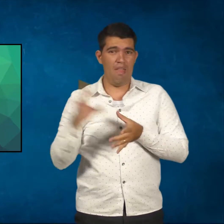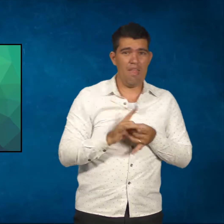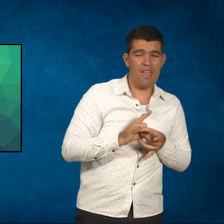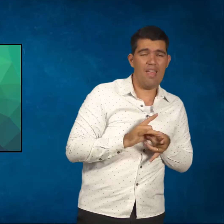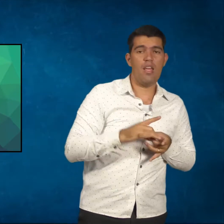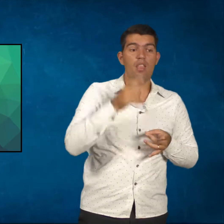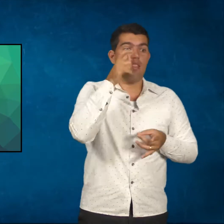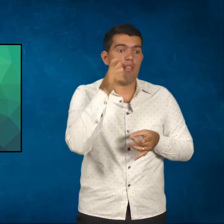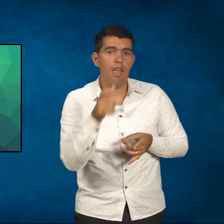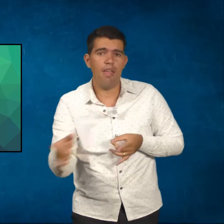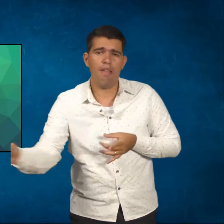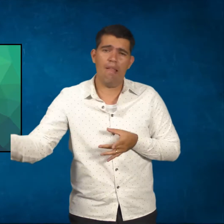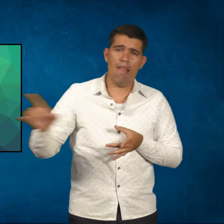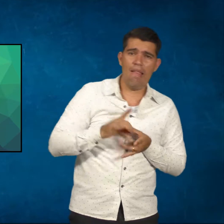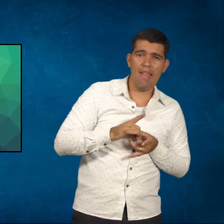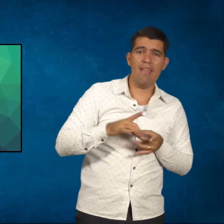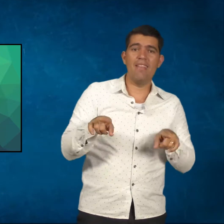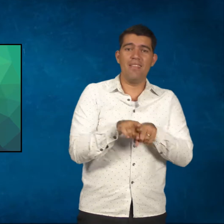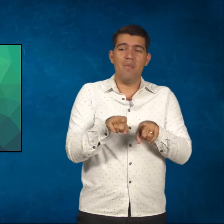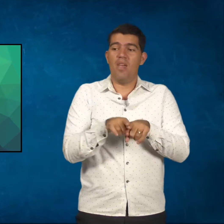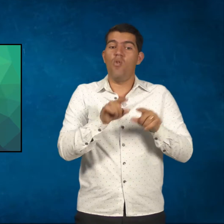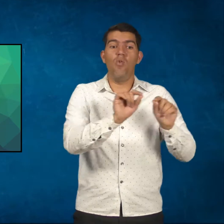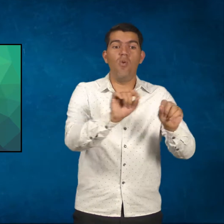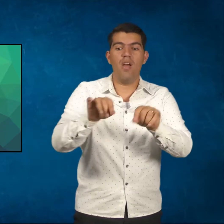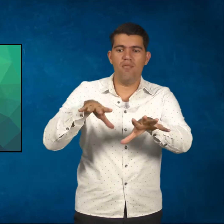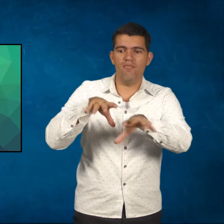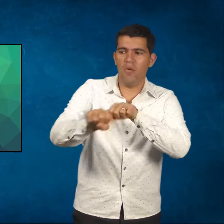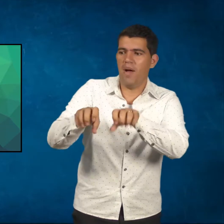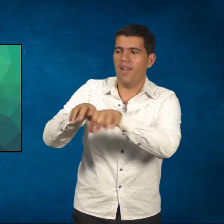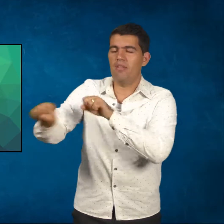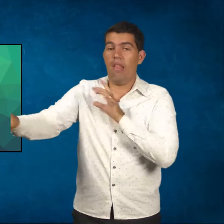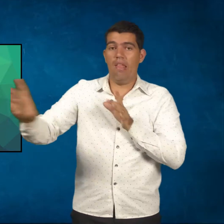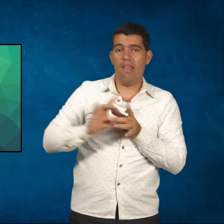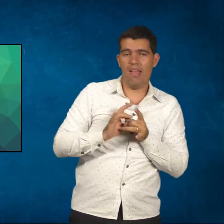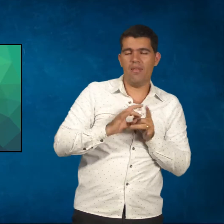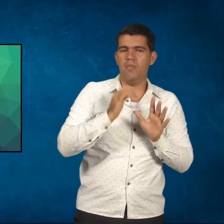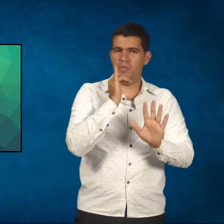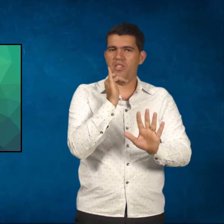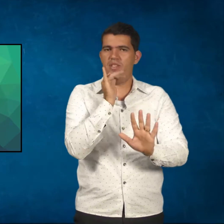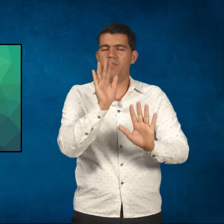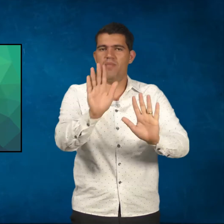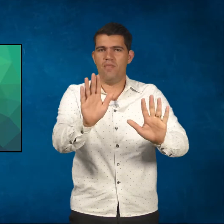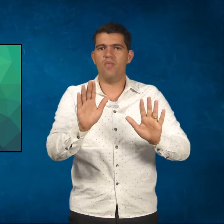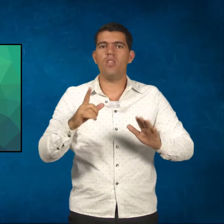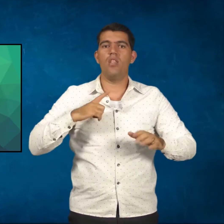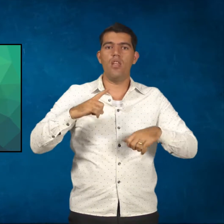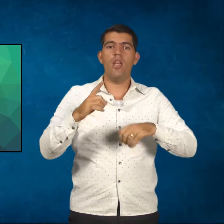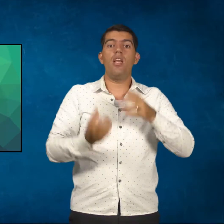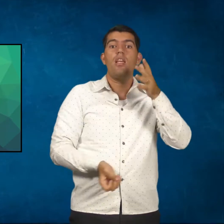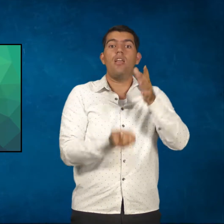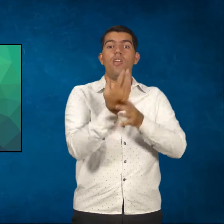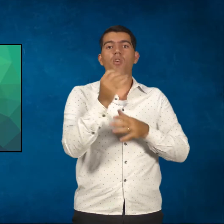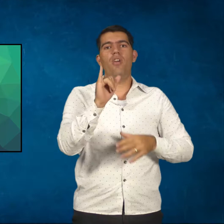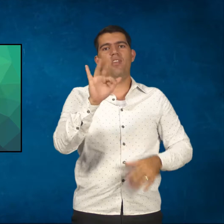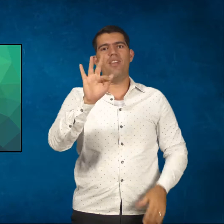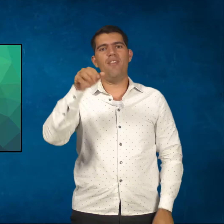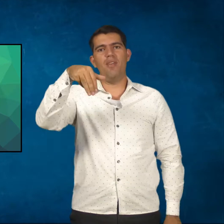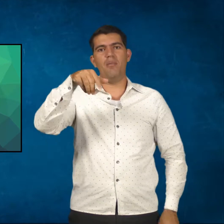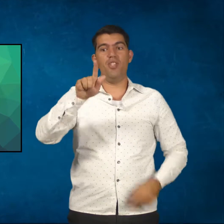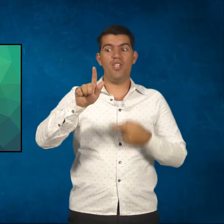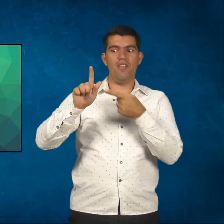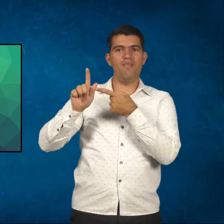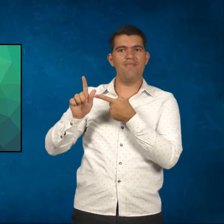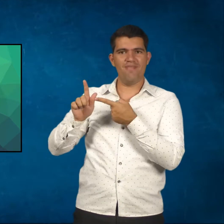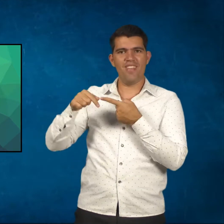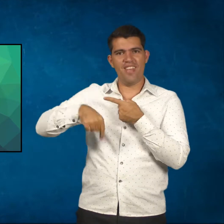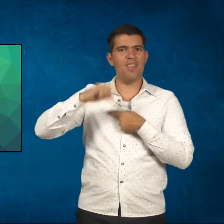seus interesses, às suas aptidões de formação. Vamos citar um exemplo, a Constituição do IFMG, o